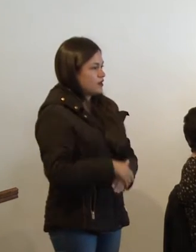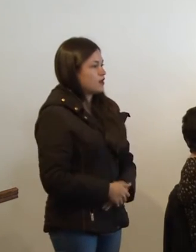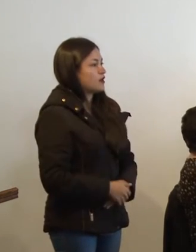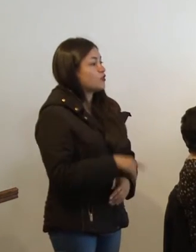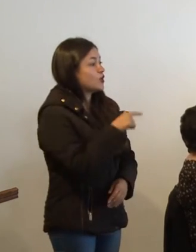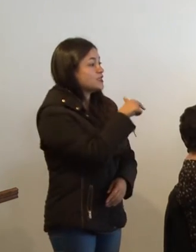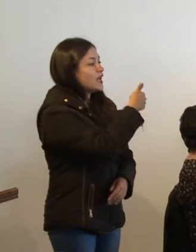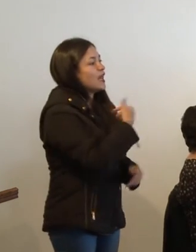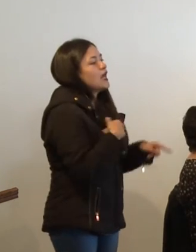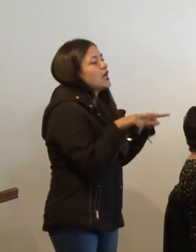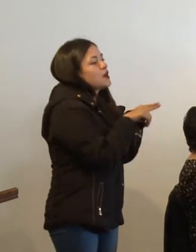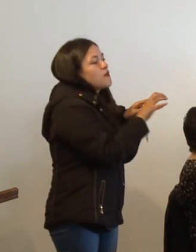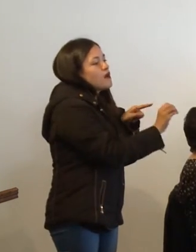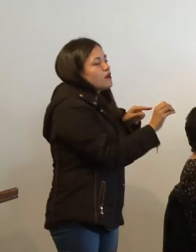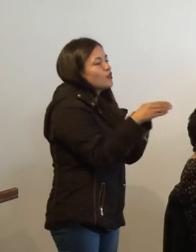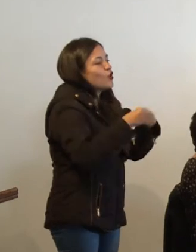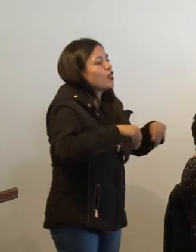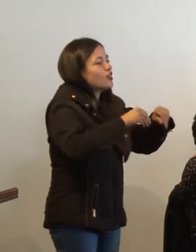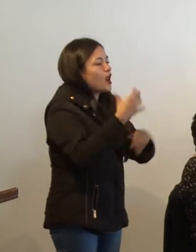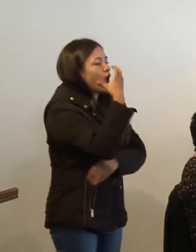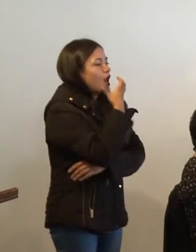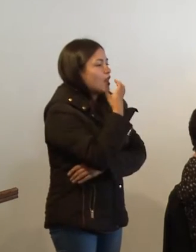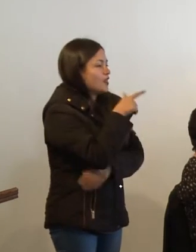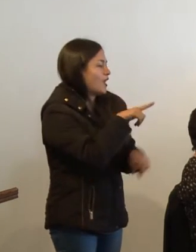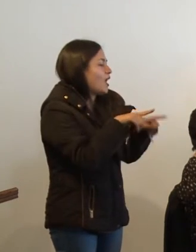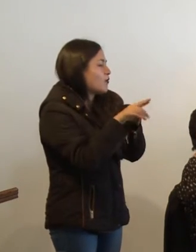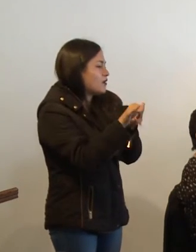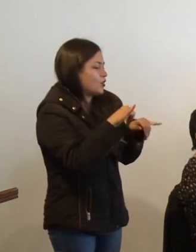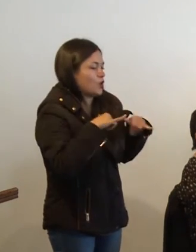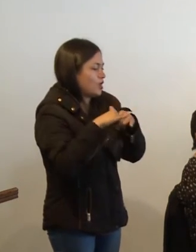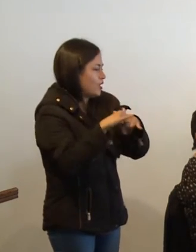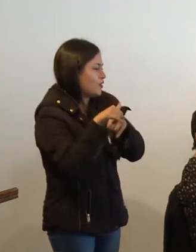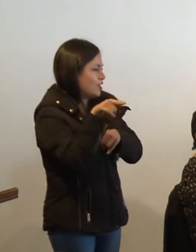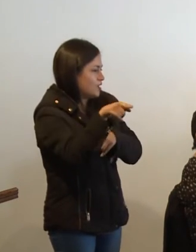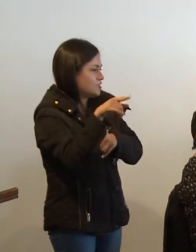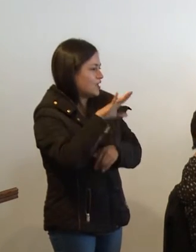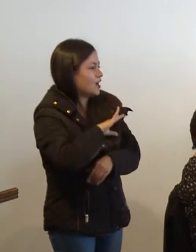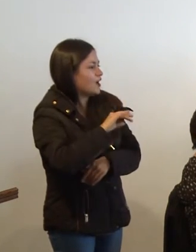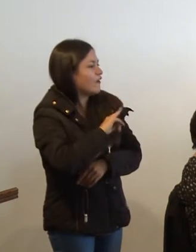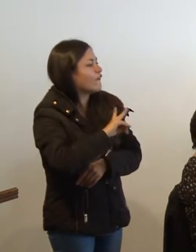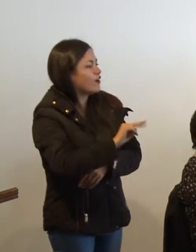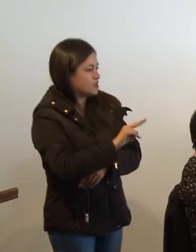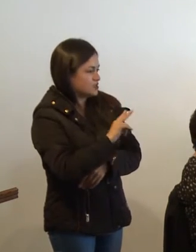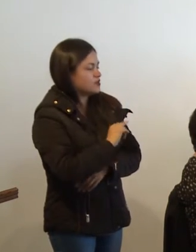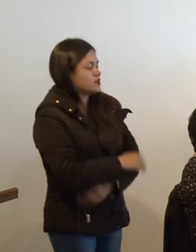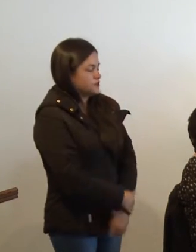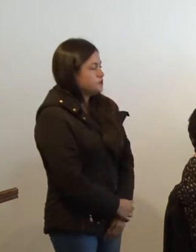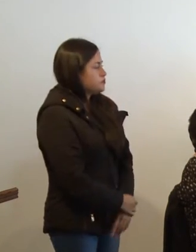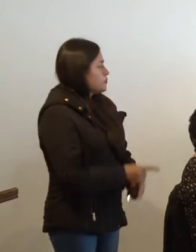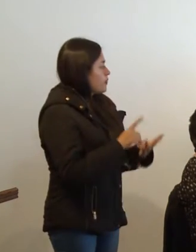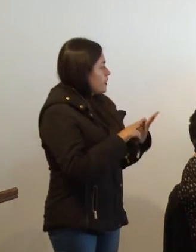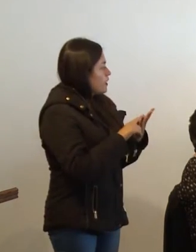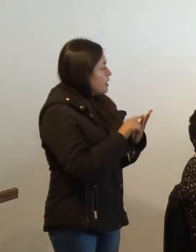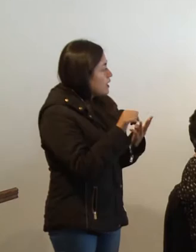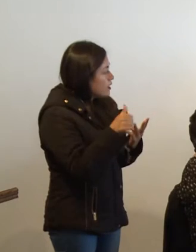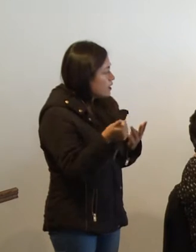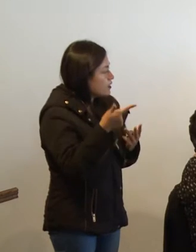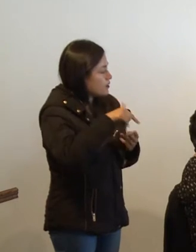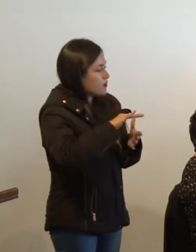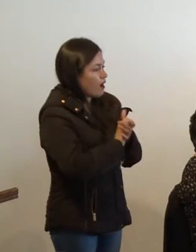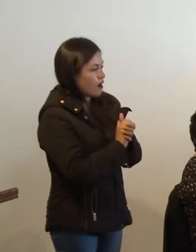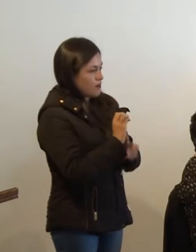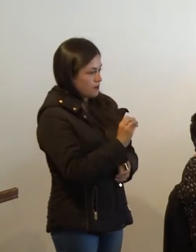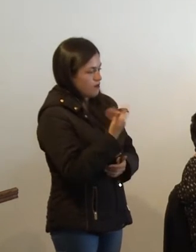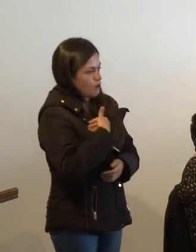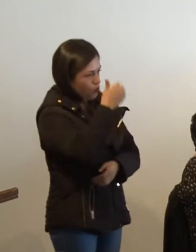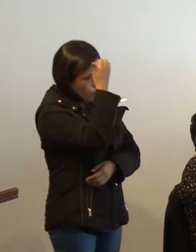¿Sí? Muy bien, gracias profe por acompañarnos. Y nuestro amigo,